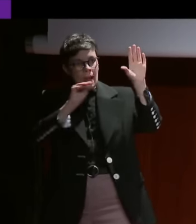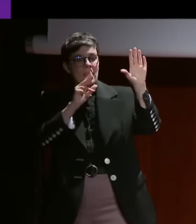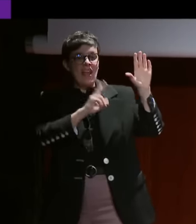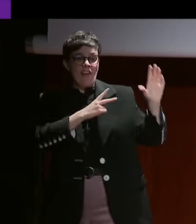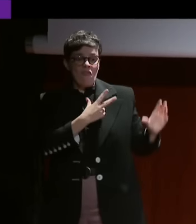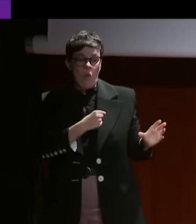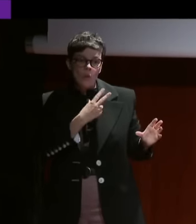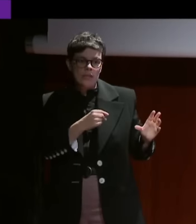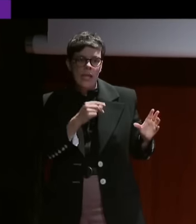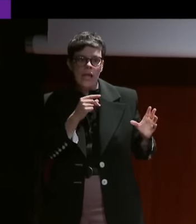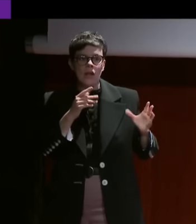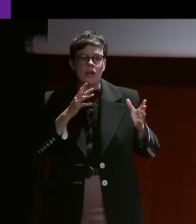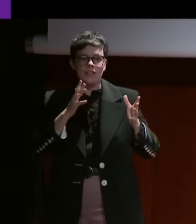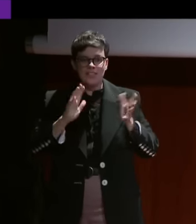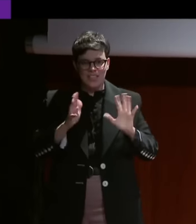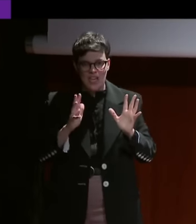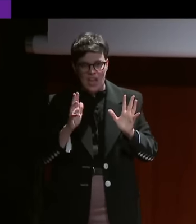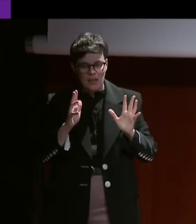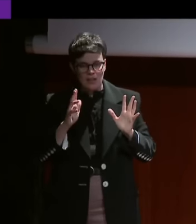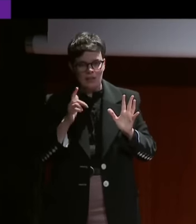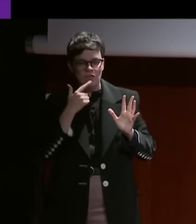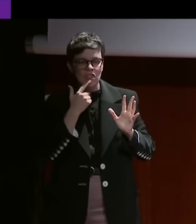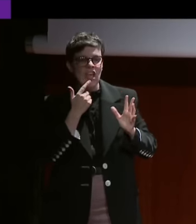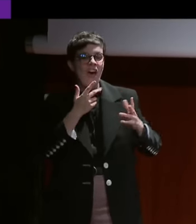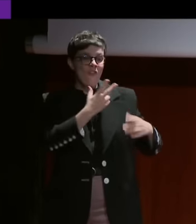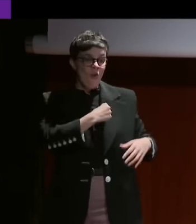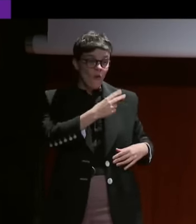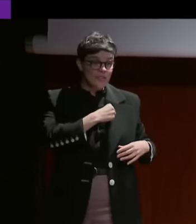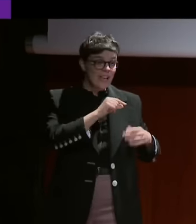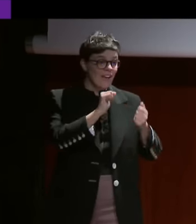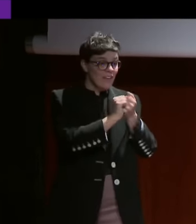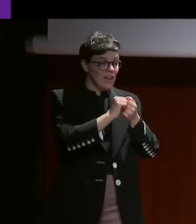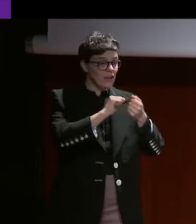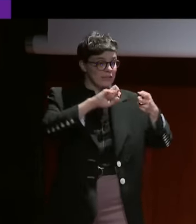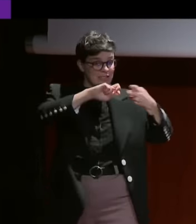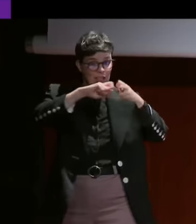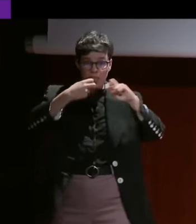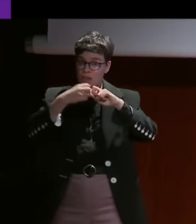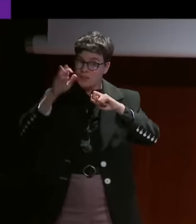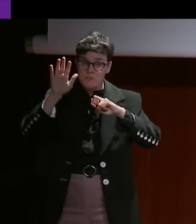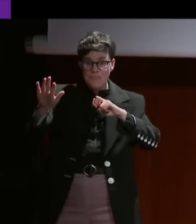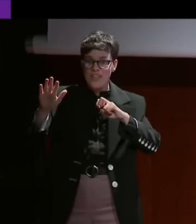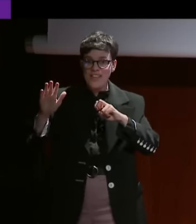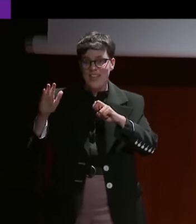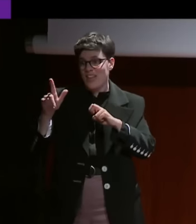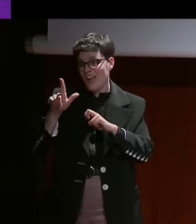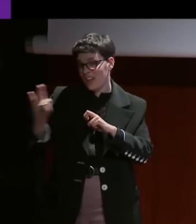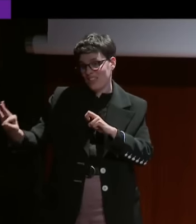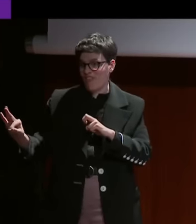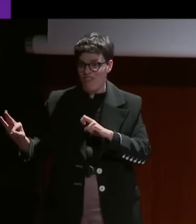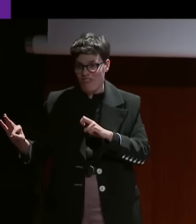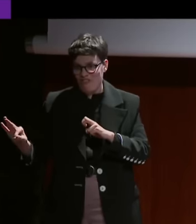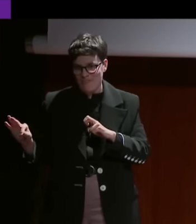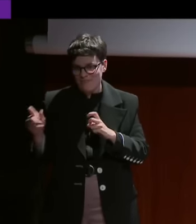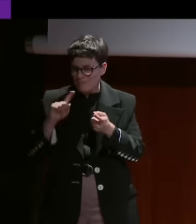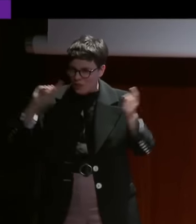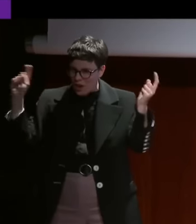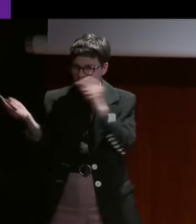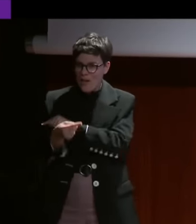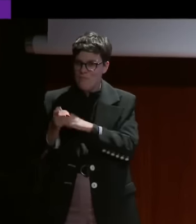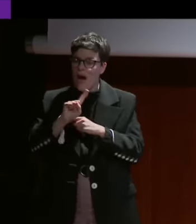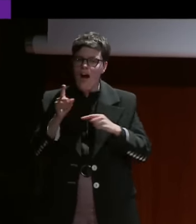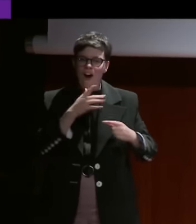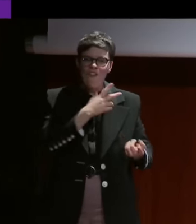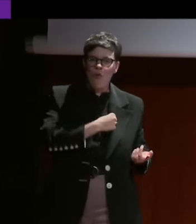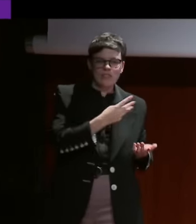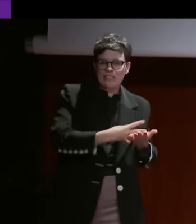Et alors, ce n'est pas une traduction en français, les mots que vous voyez sous les vignettes. C'est